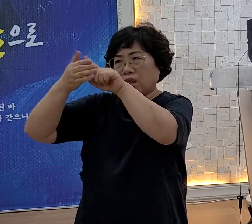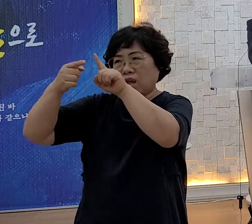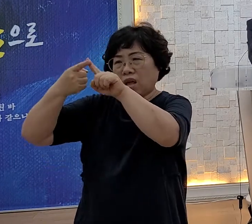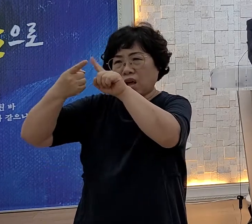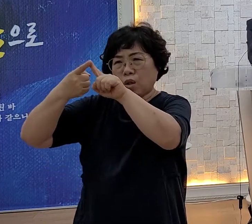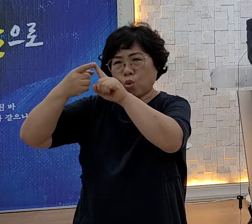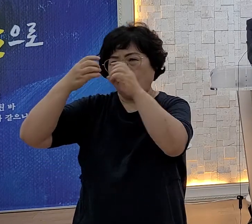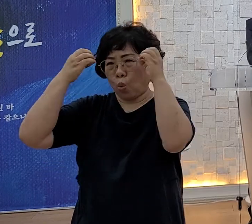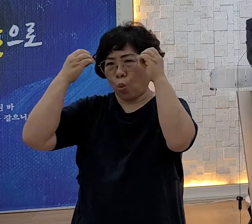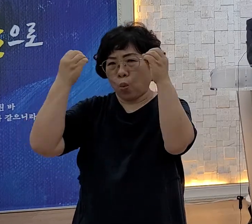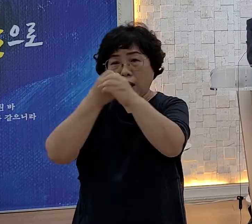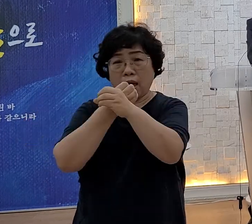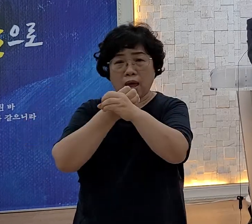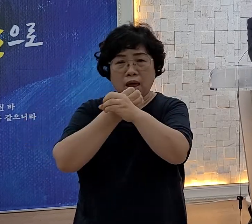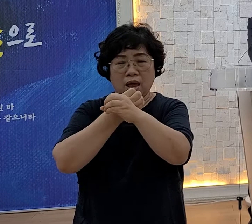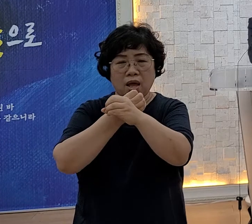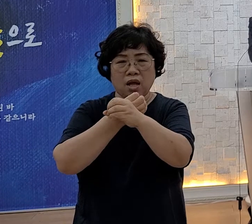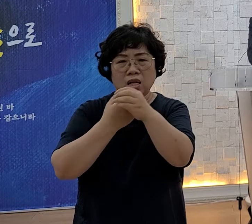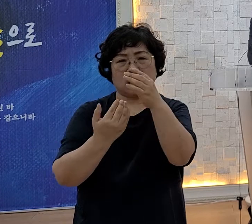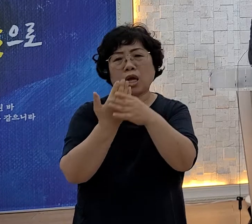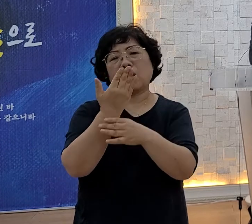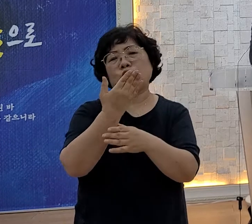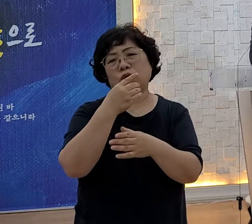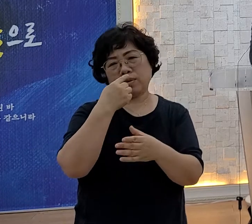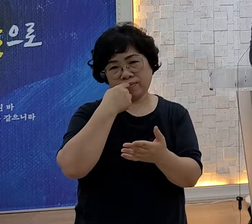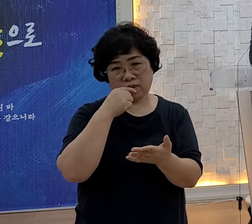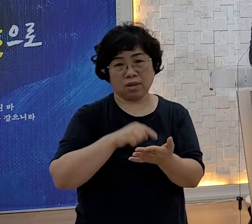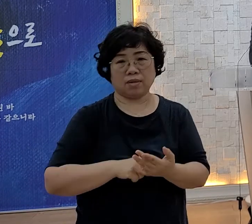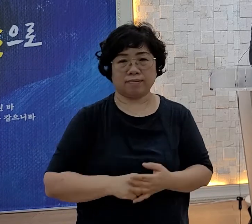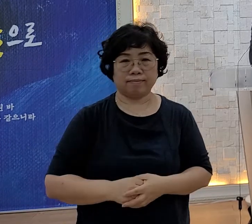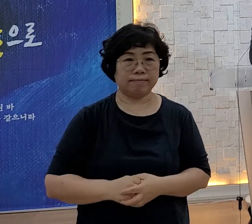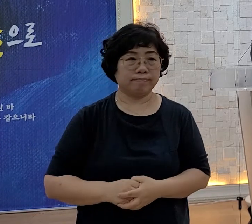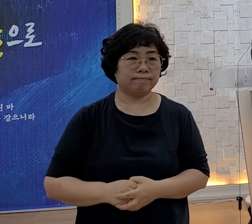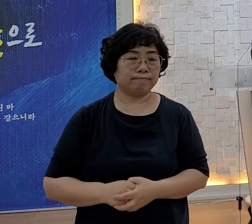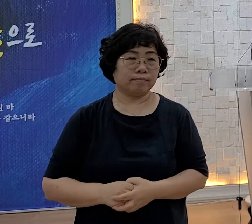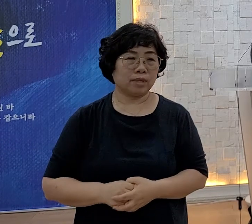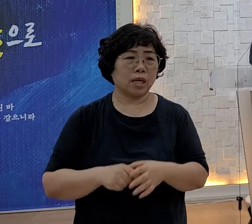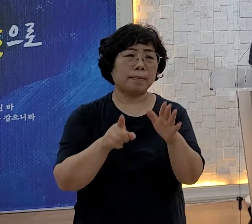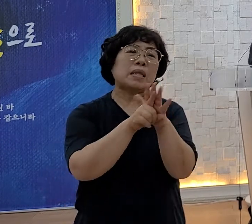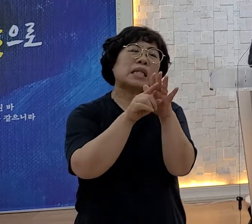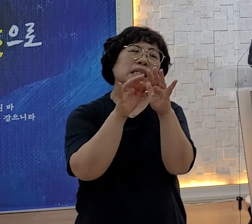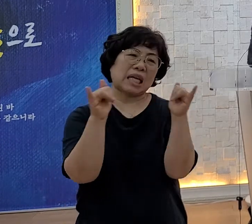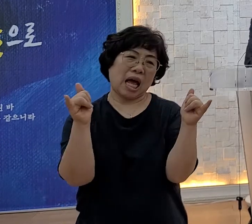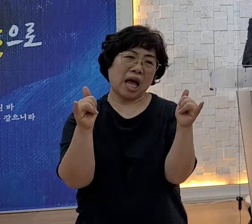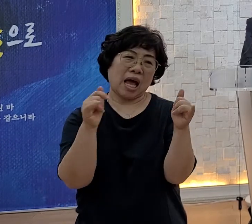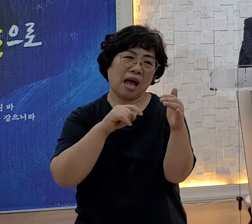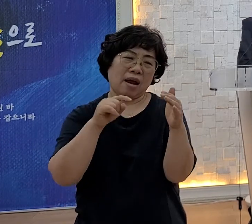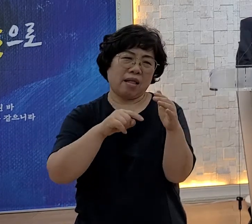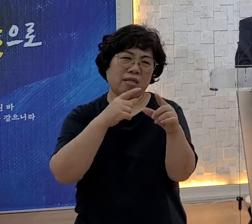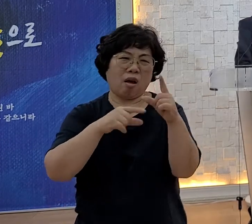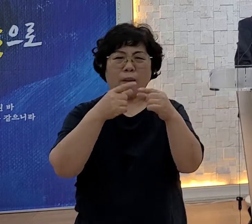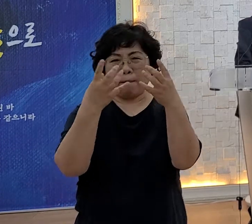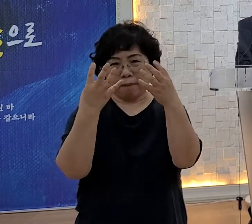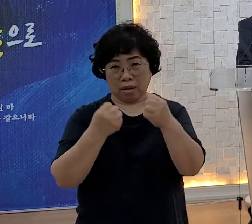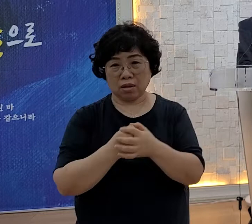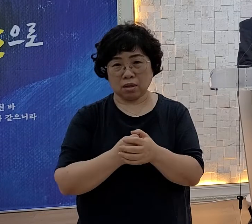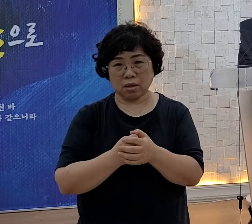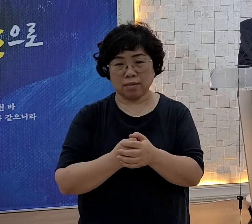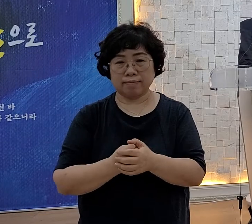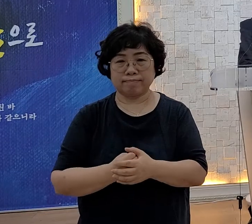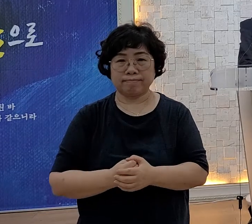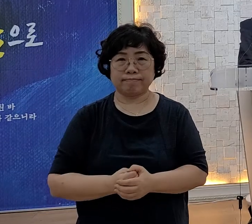이런 오해와 편견들을 대부분 가지고 있다는 거예요. 믿는 자가 이런 개념을 가진 자들이 대부분.